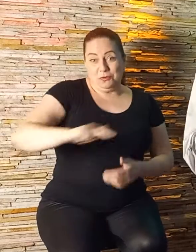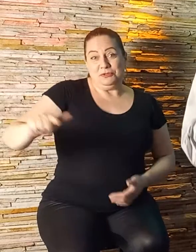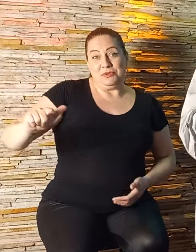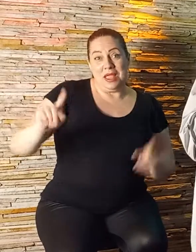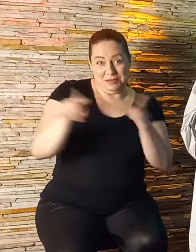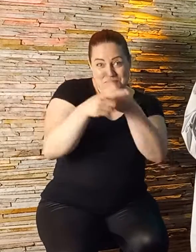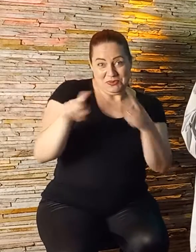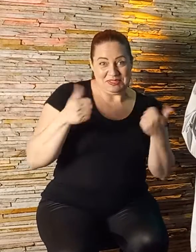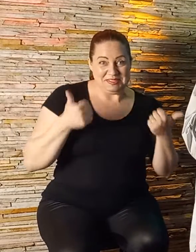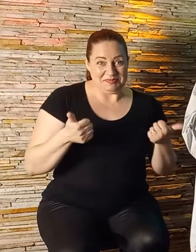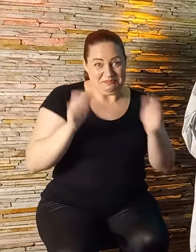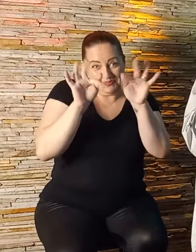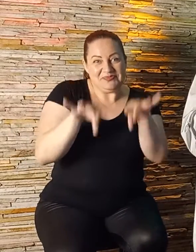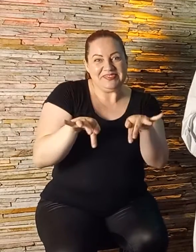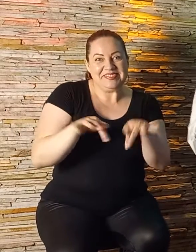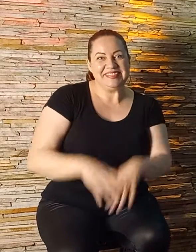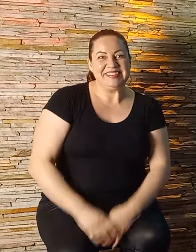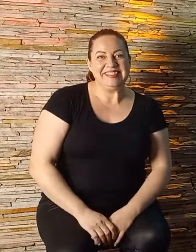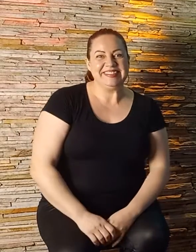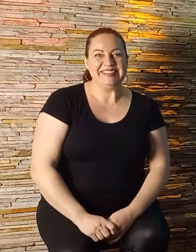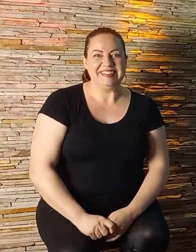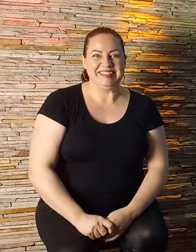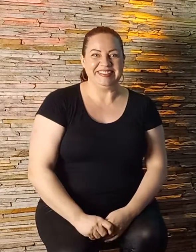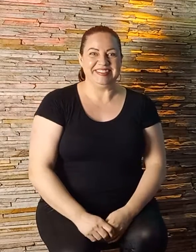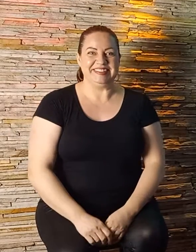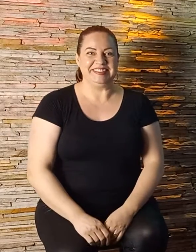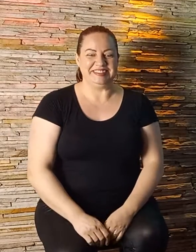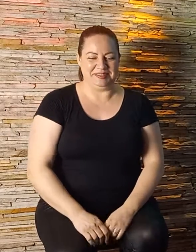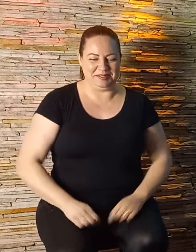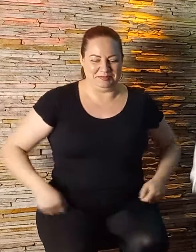vamos de Barbies para encerrar E aí